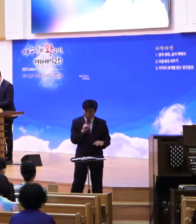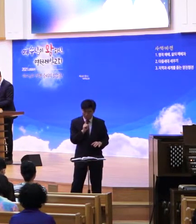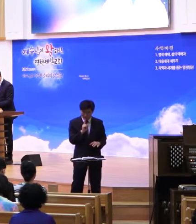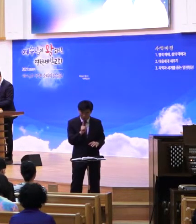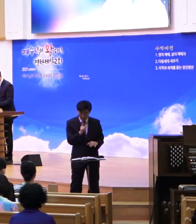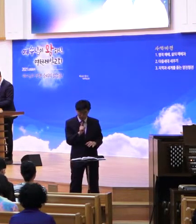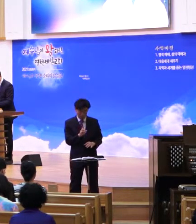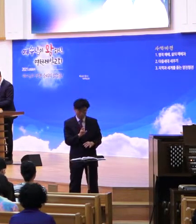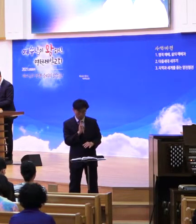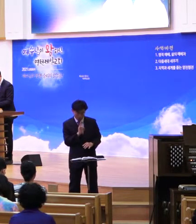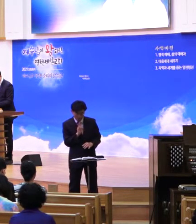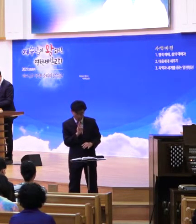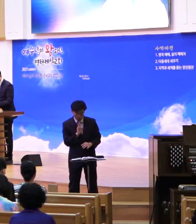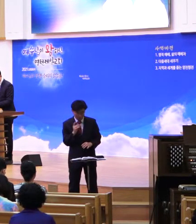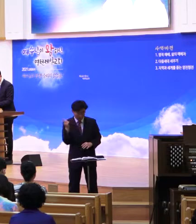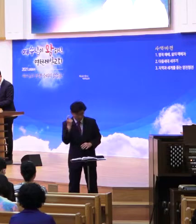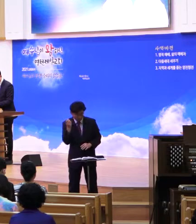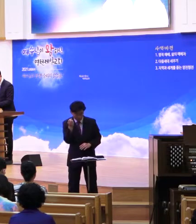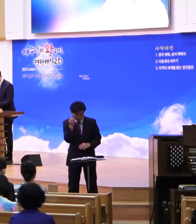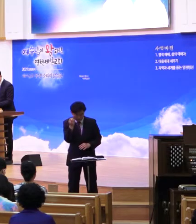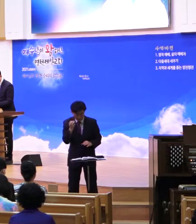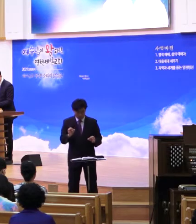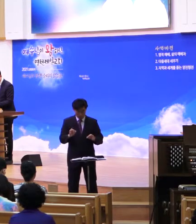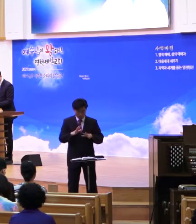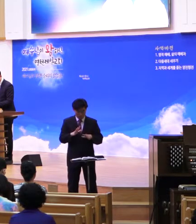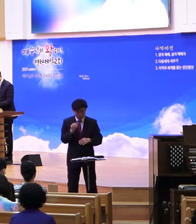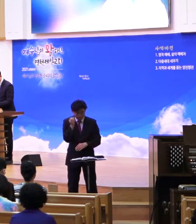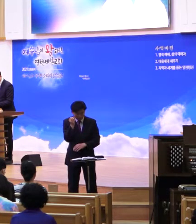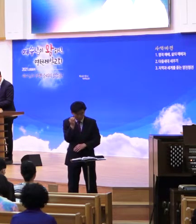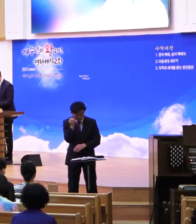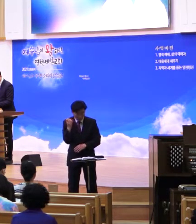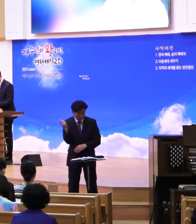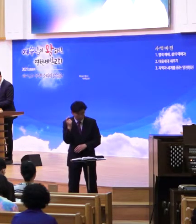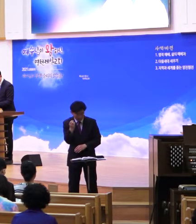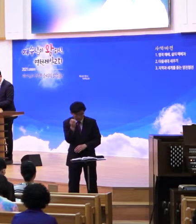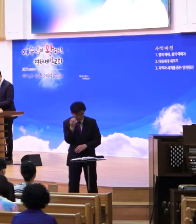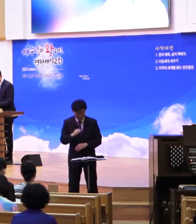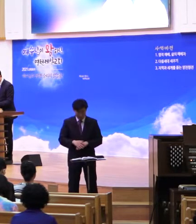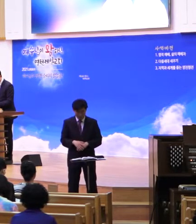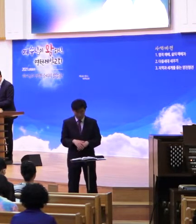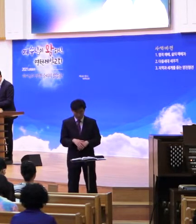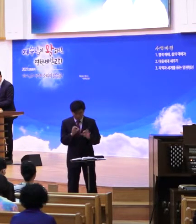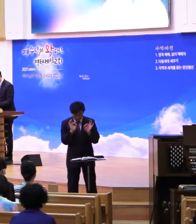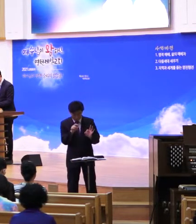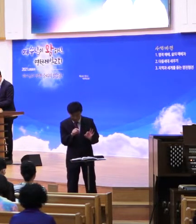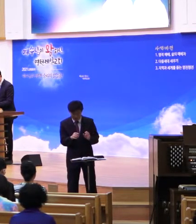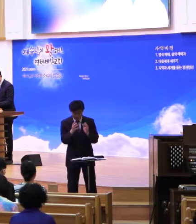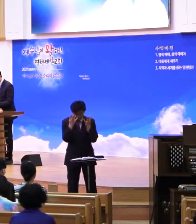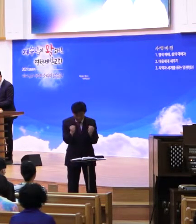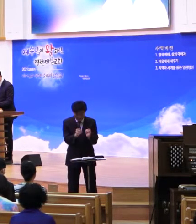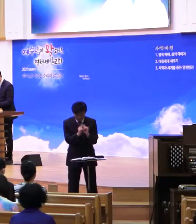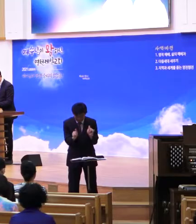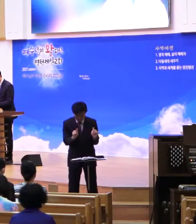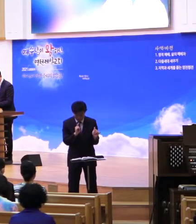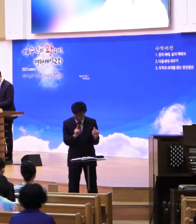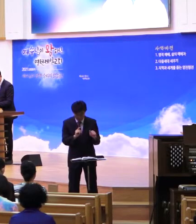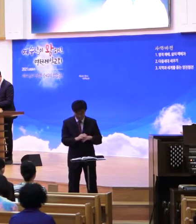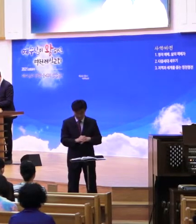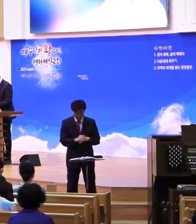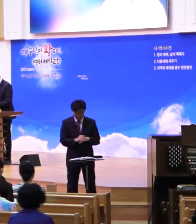것을 듣고 소동하여 다 놀라 신기하게 여겨 이르되 보라, 이 말하는 사람들이 다 갈릴리